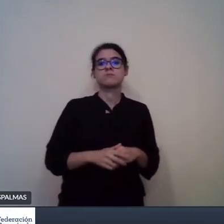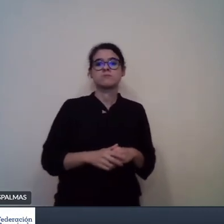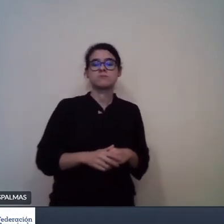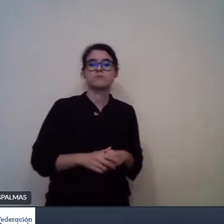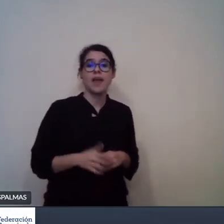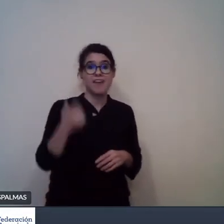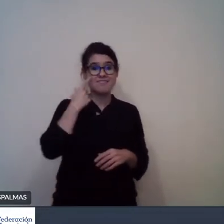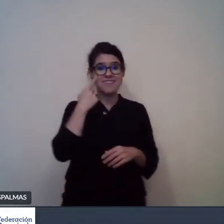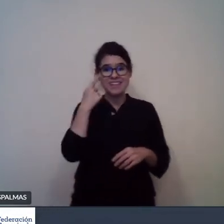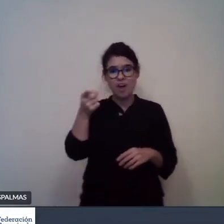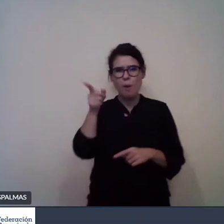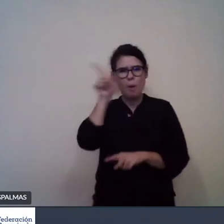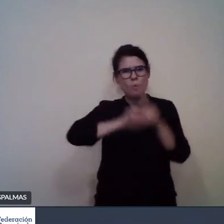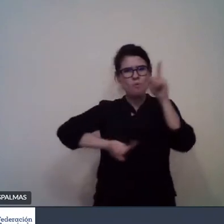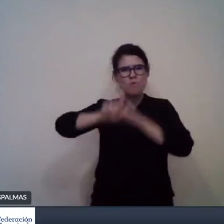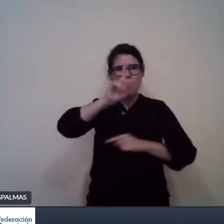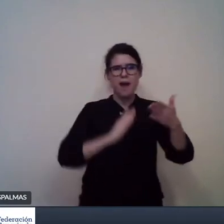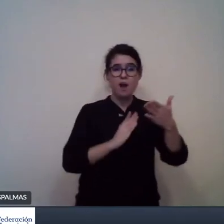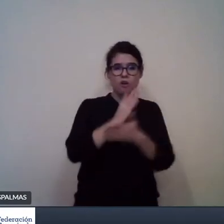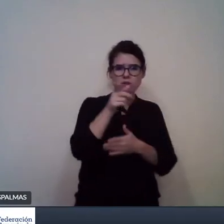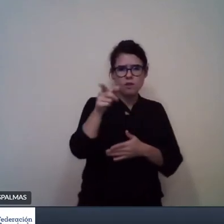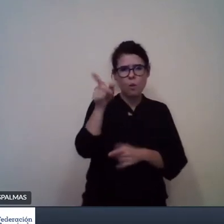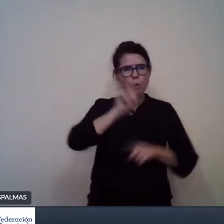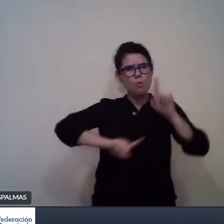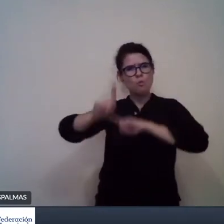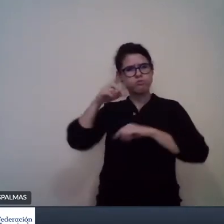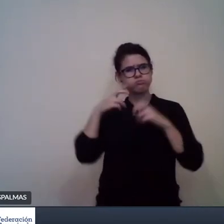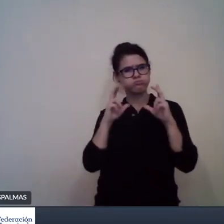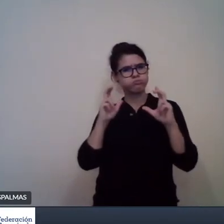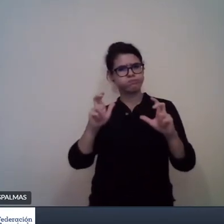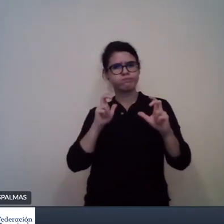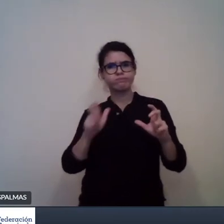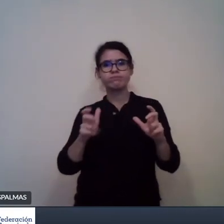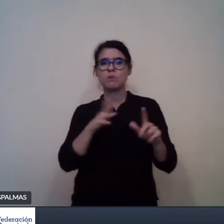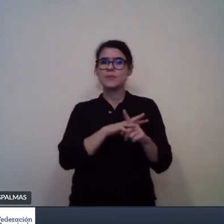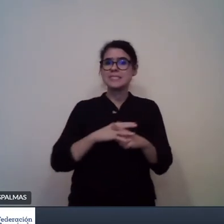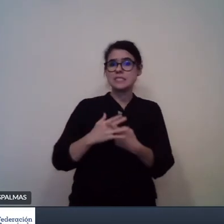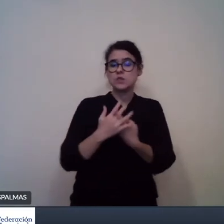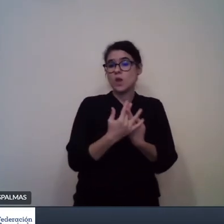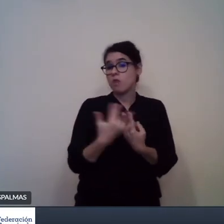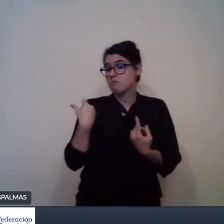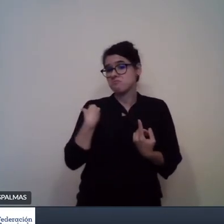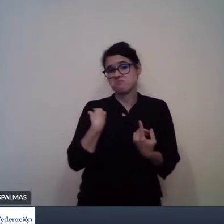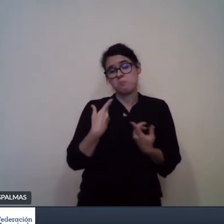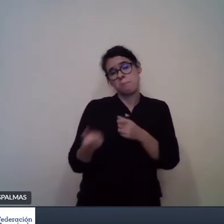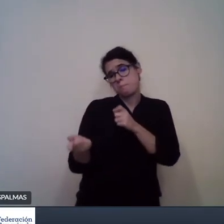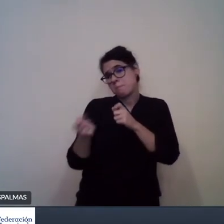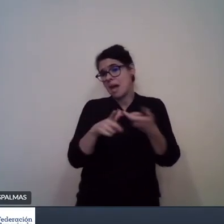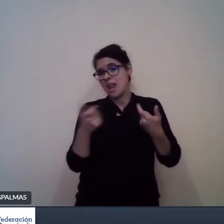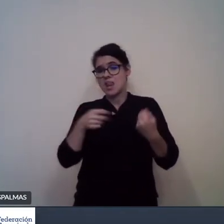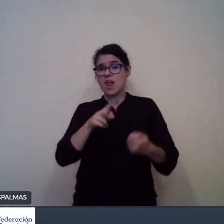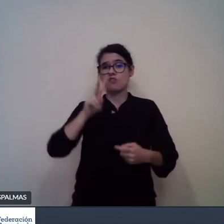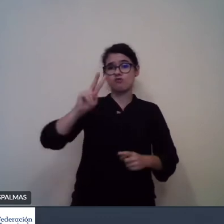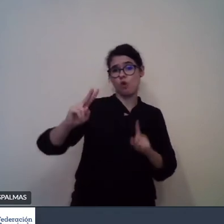Fijaos qué problemas crea con ese corte. Sería una situación similar después de este 2 contra 1 de